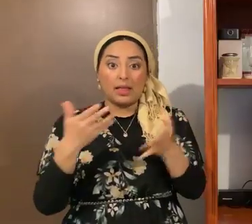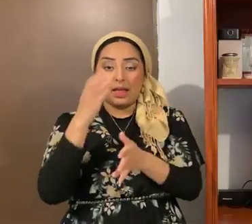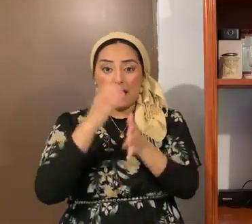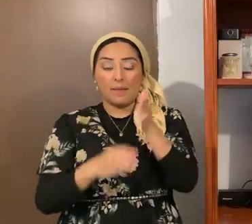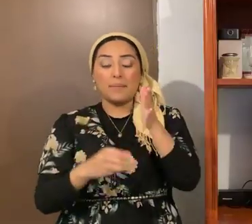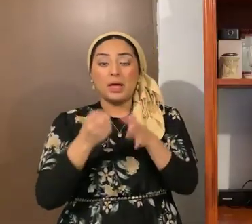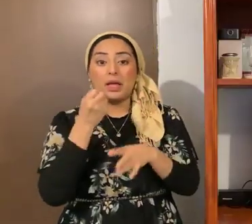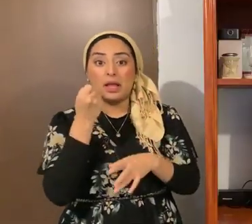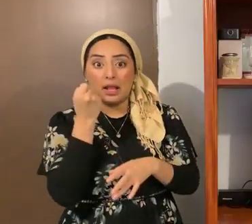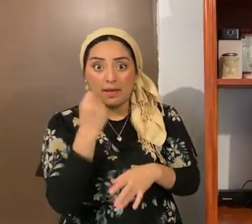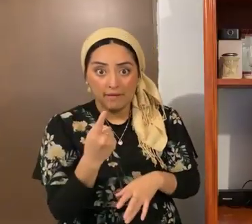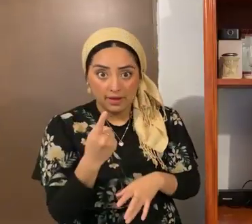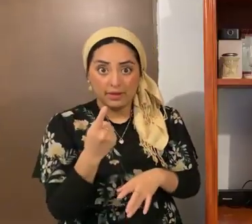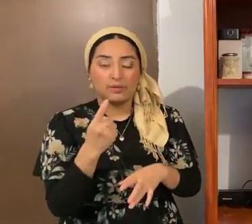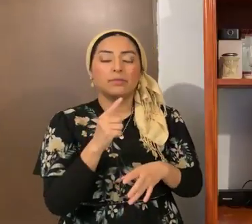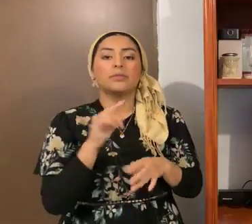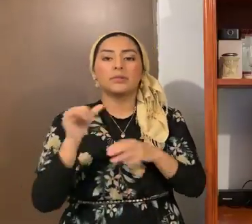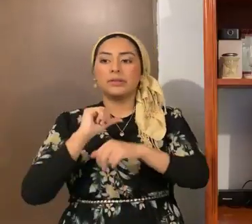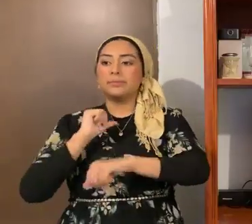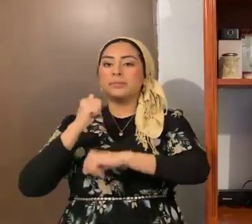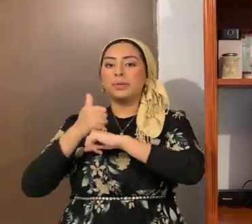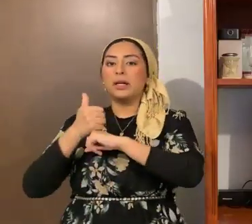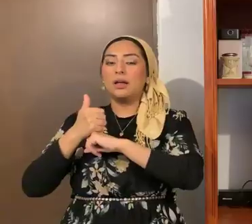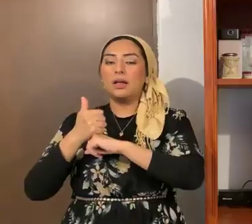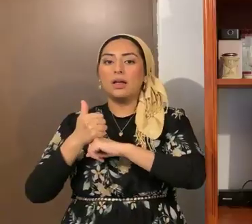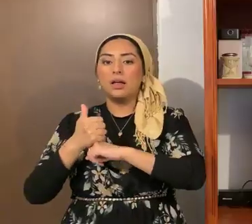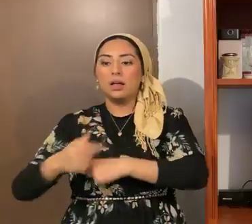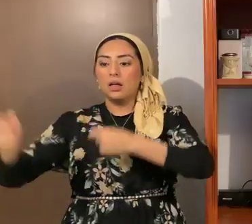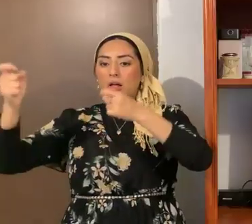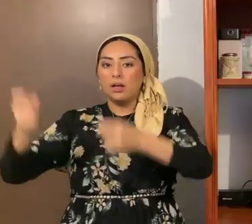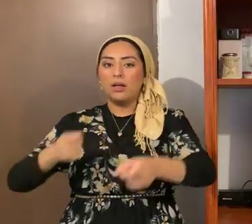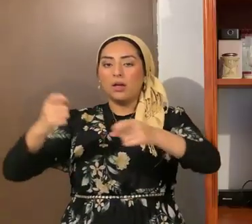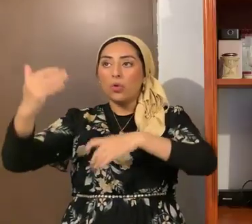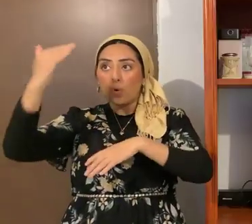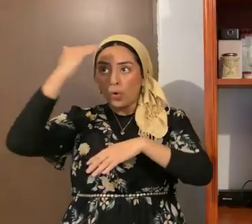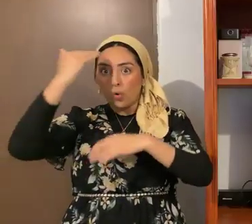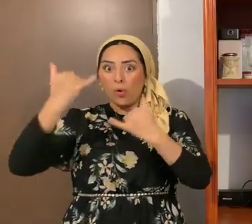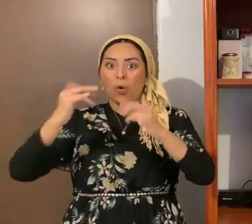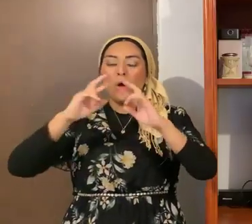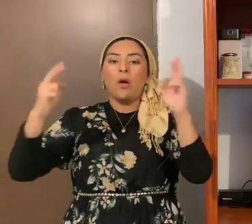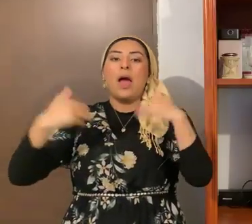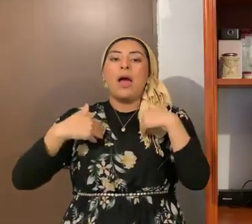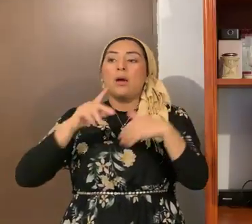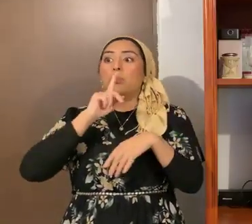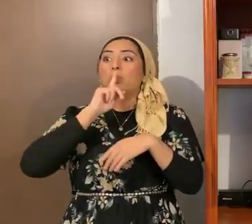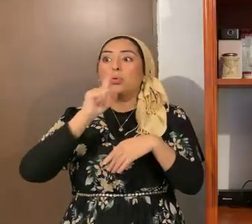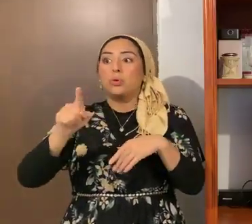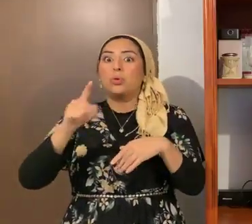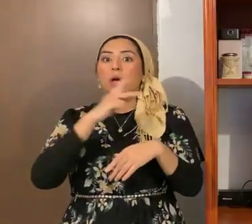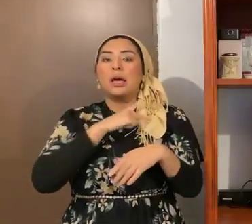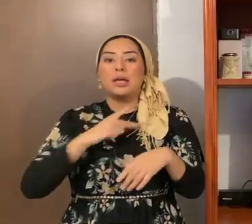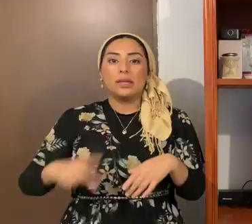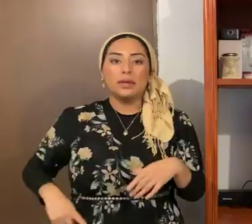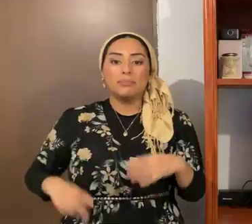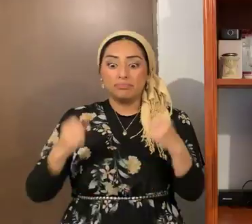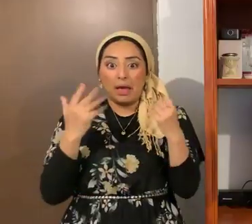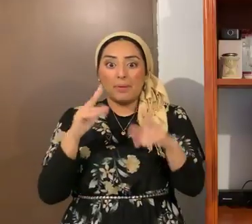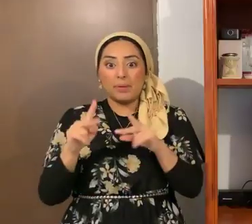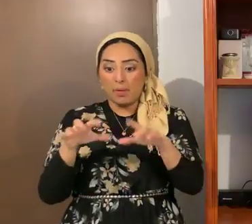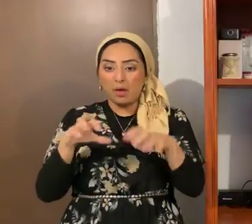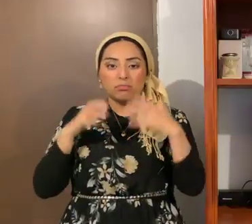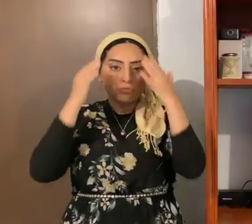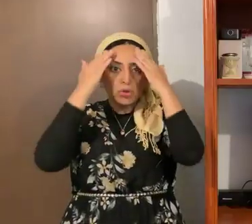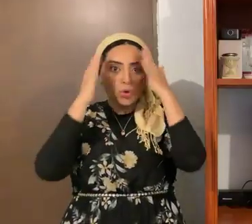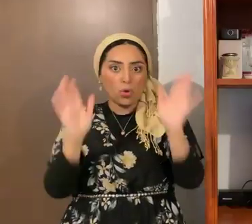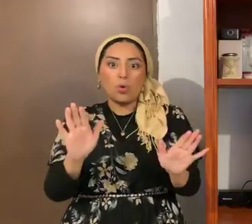rectificación. Renovemos allí el reino, para que se dieran cuenta que ya tenían rey realmente, porque muchos no se habían dado cuenta que tenían rey en